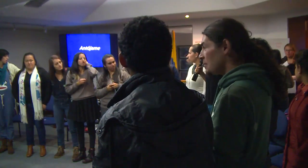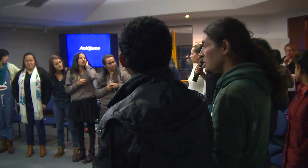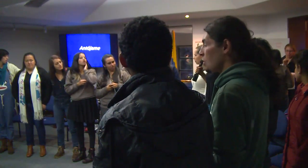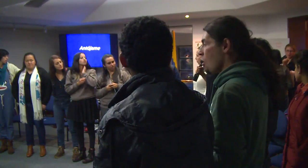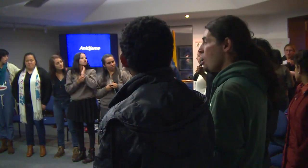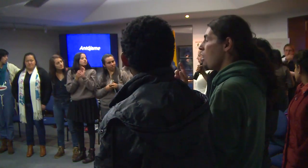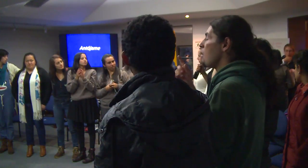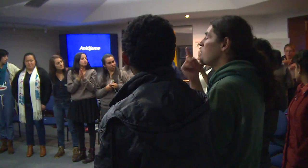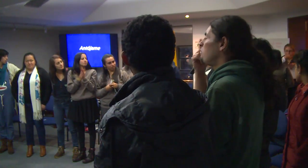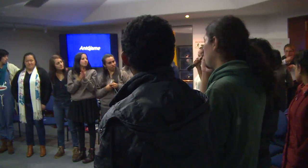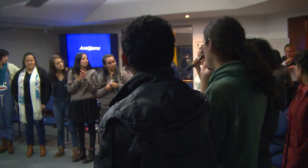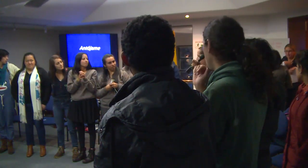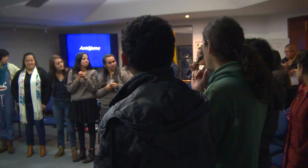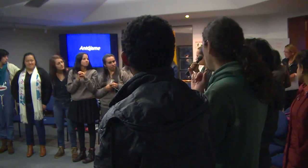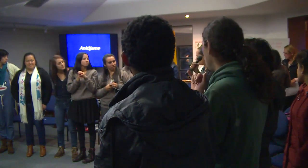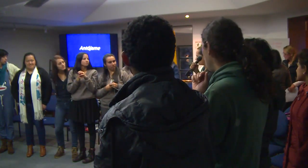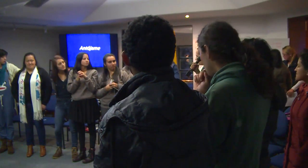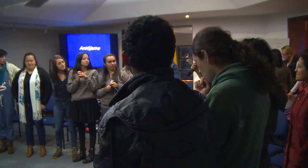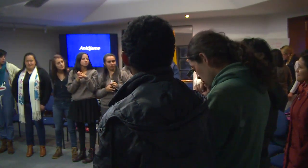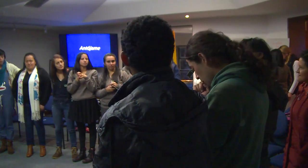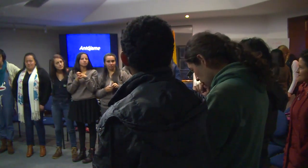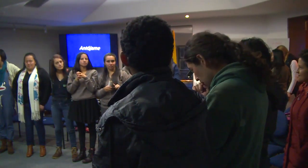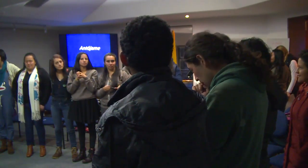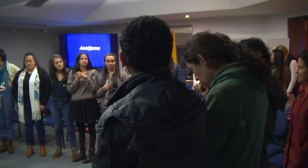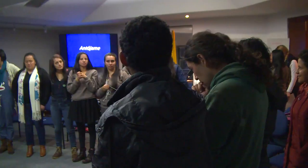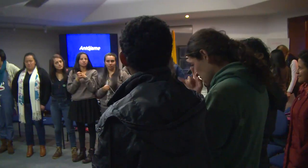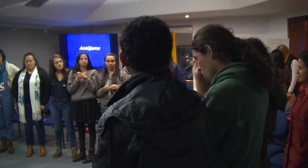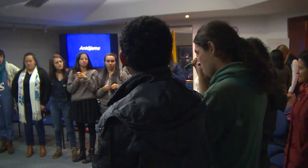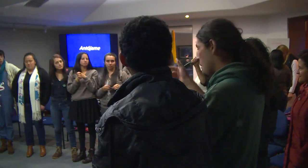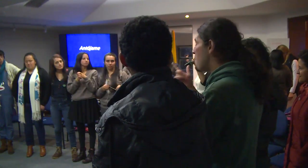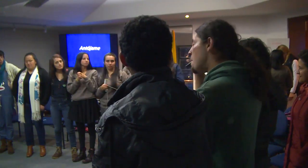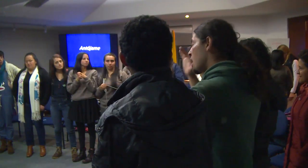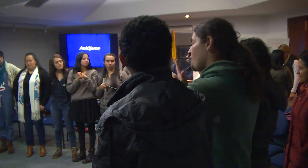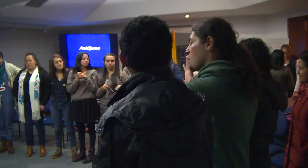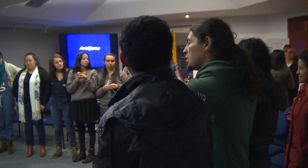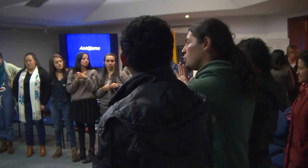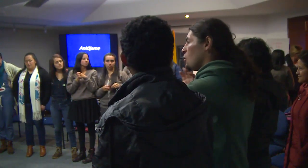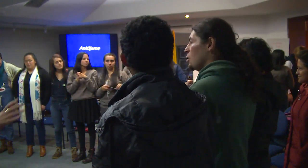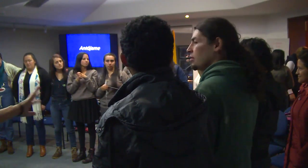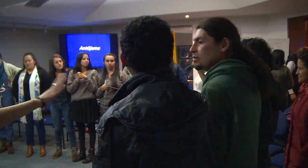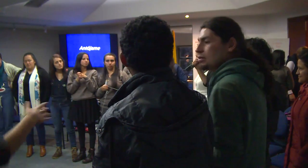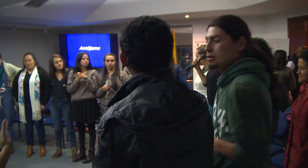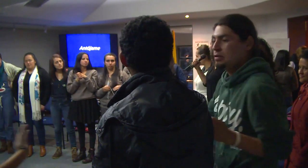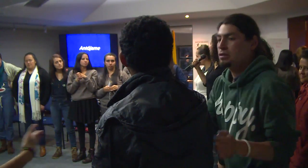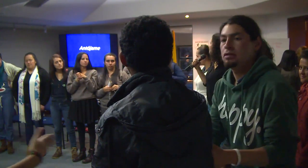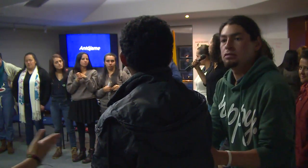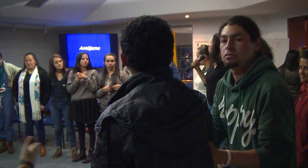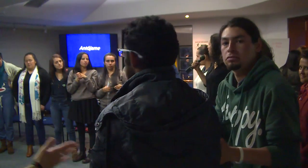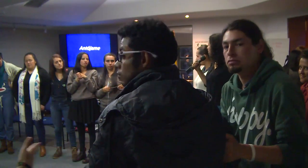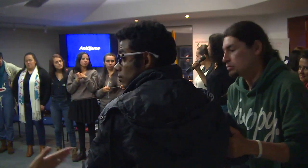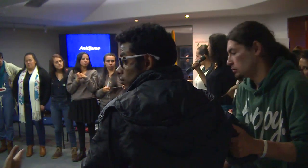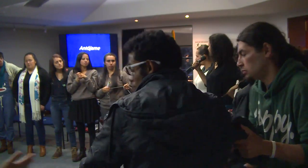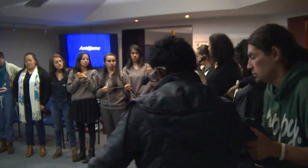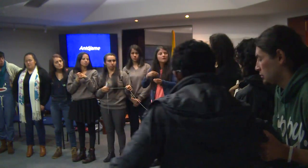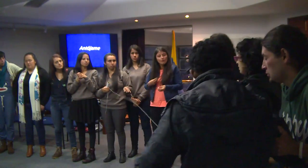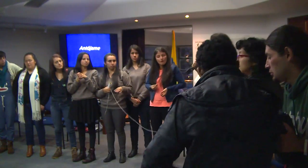Me pregunta que por qué soy maestra. Creo que ser maestra es muy importante porque ayuda a